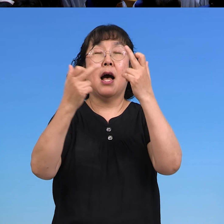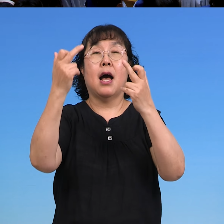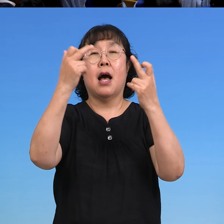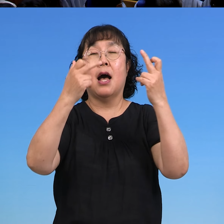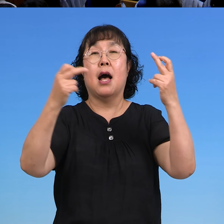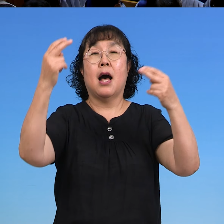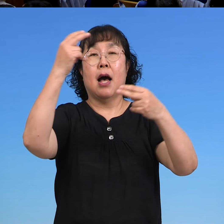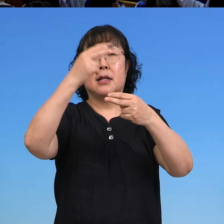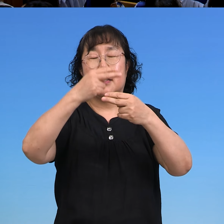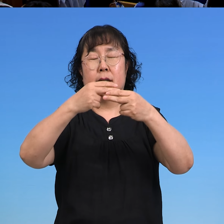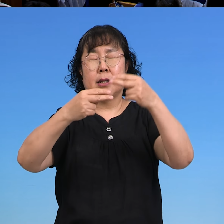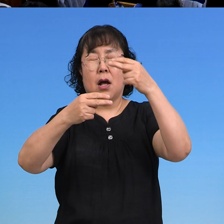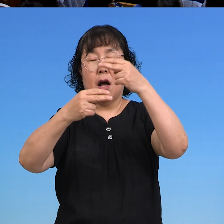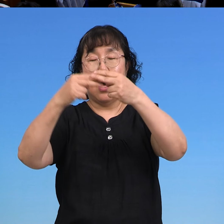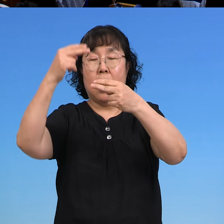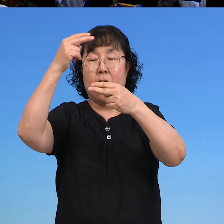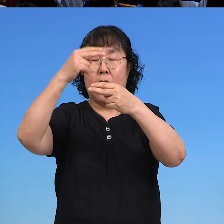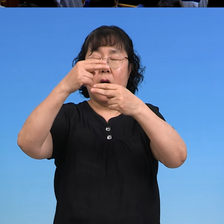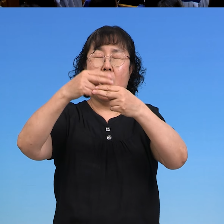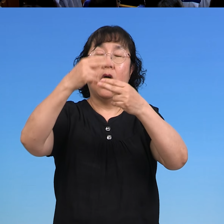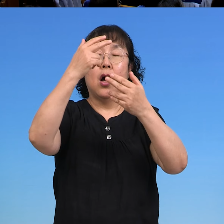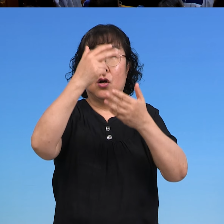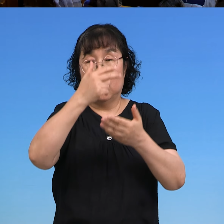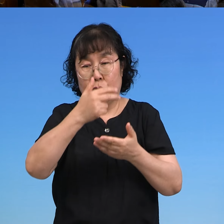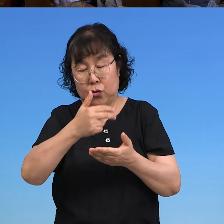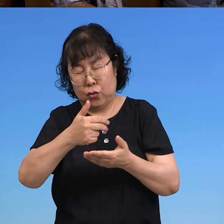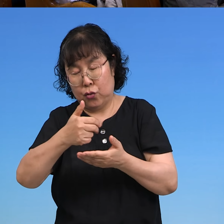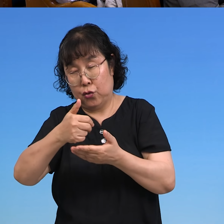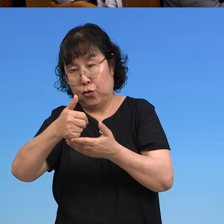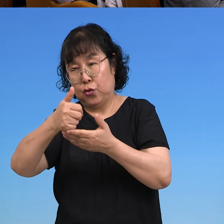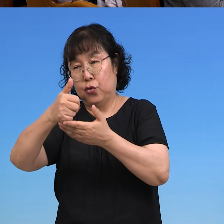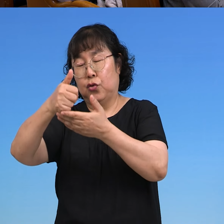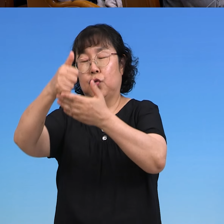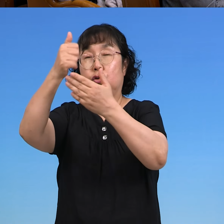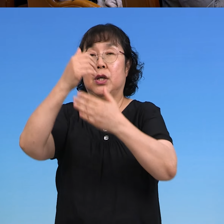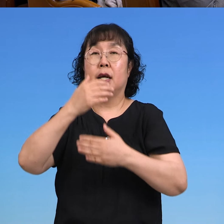영적인 상상력으로 찬양합니다. 주님은 나의 요새.